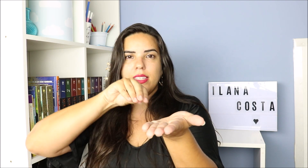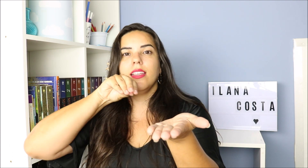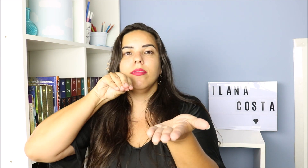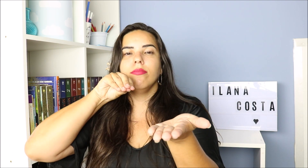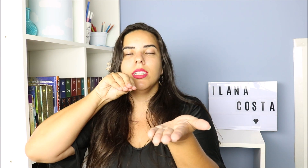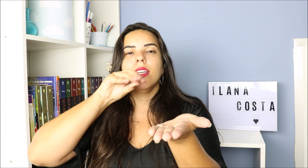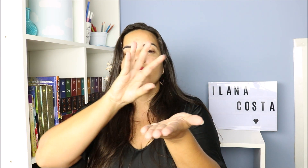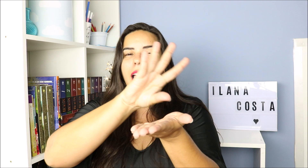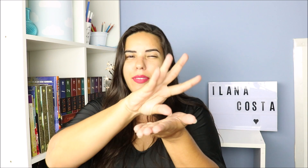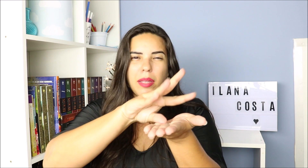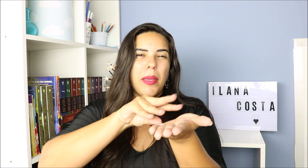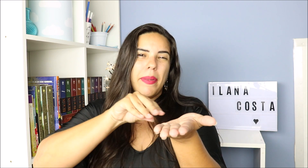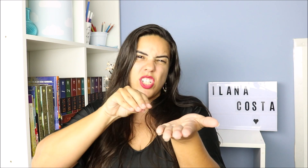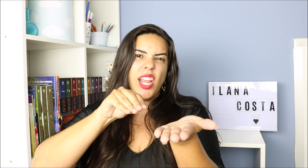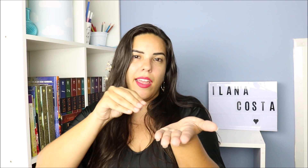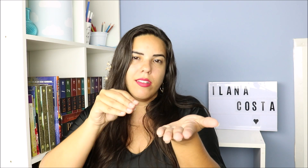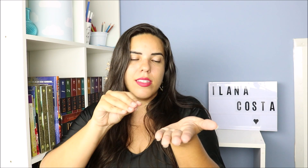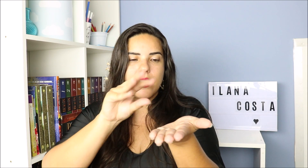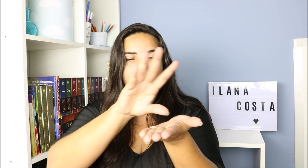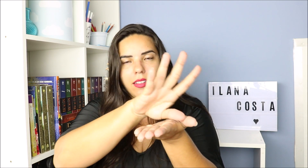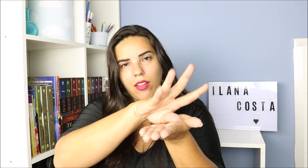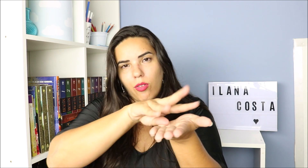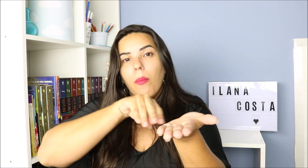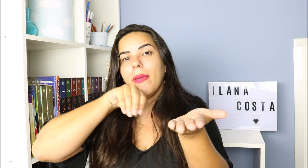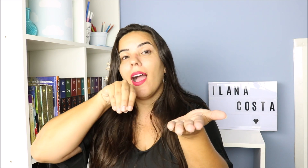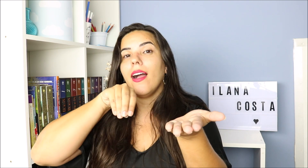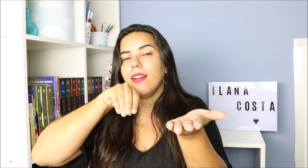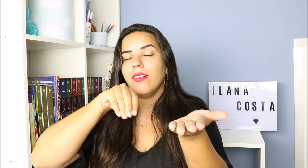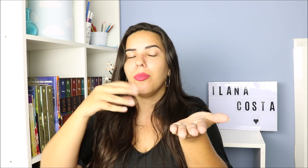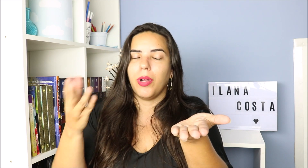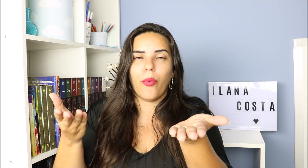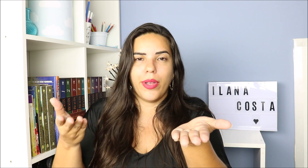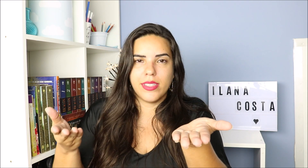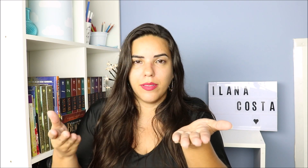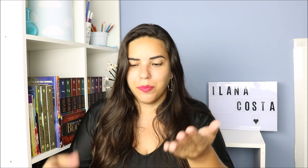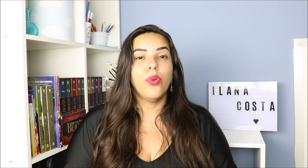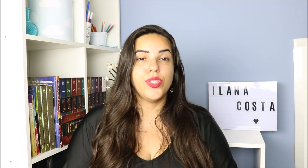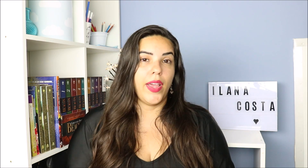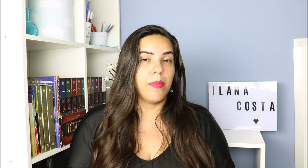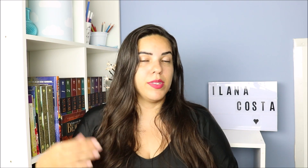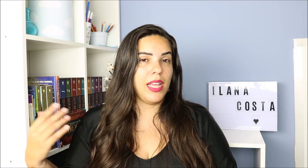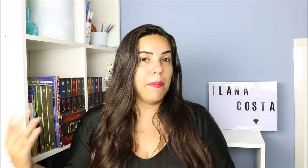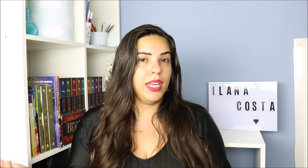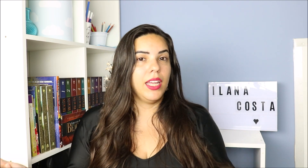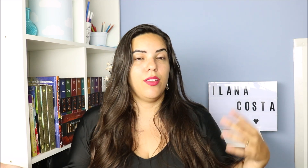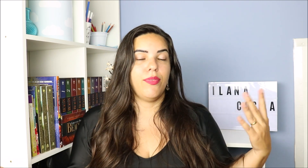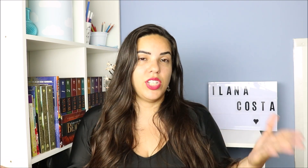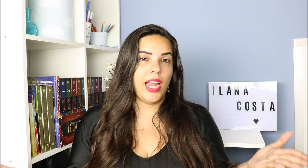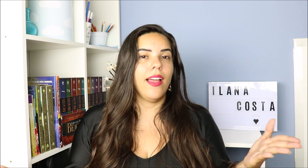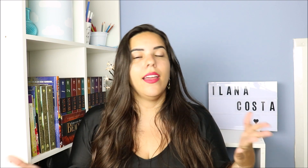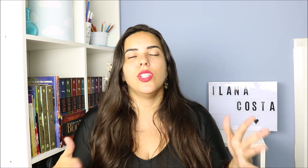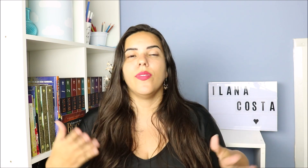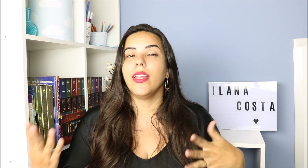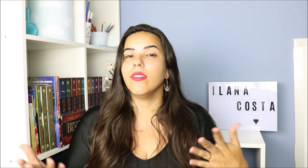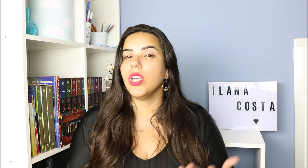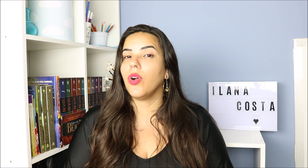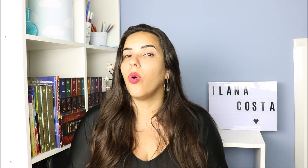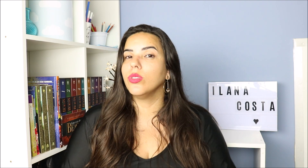assim. Serve também para xerox, né? Então, copiar alguma coisa. Os verbos abrir e fechar, eles variam de acordo